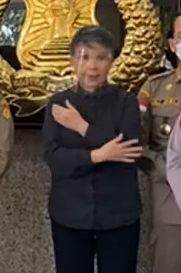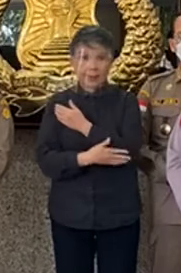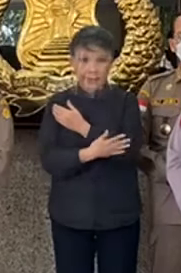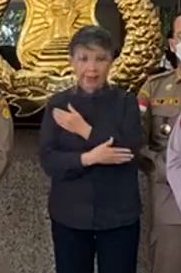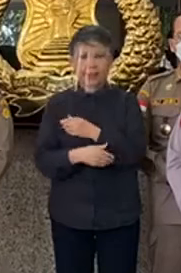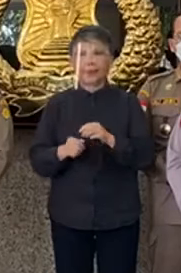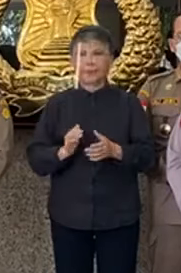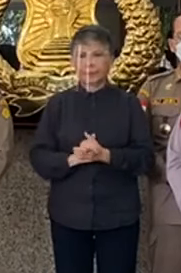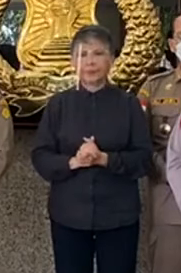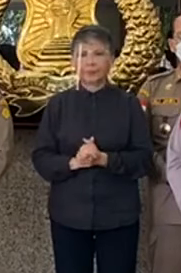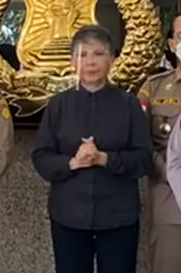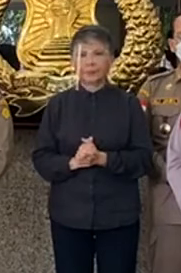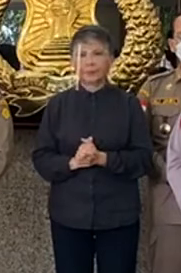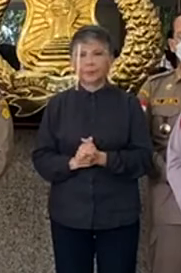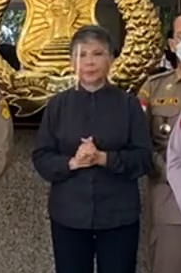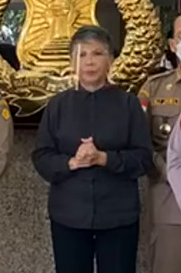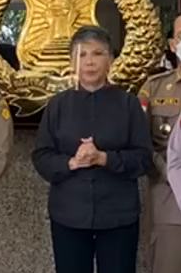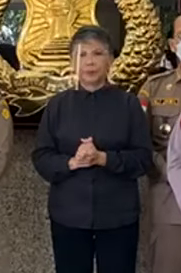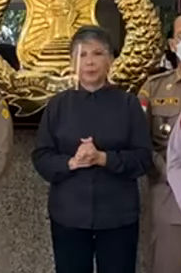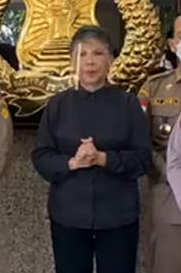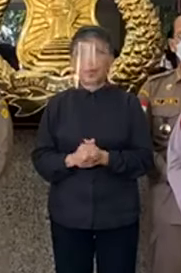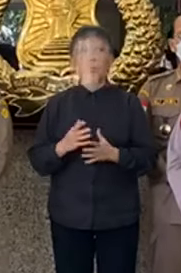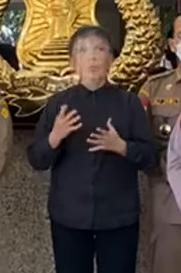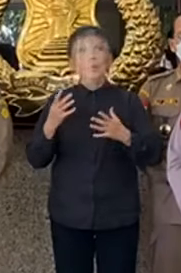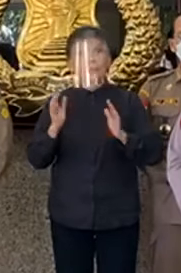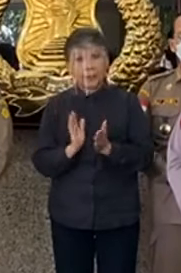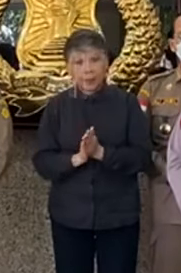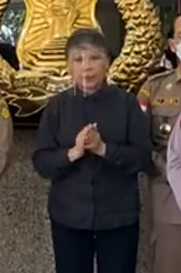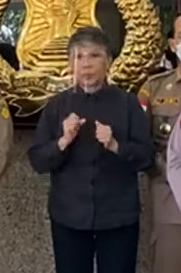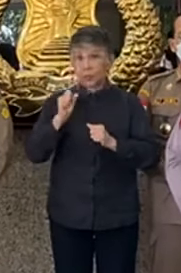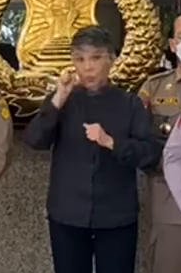di dalam negeri. Dan ke depan tentunya